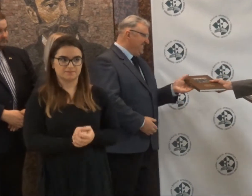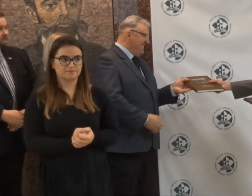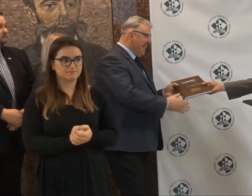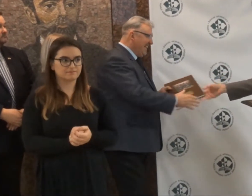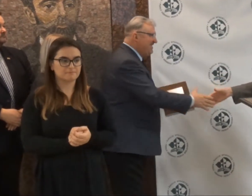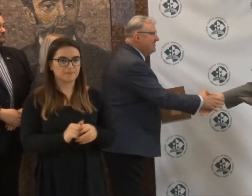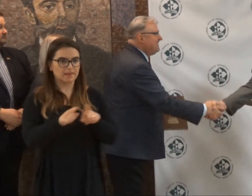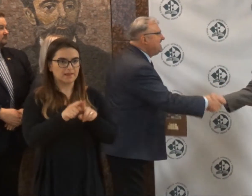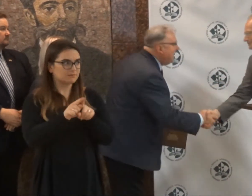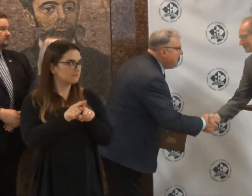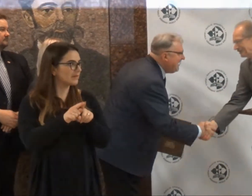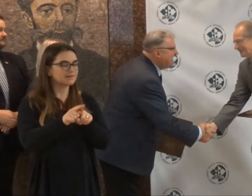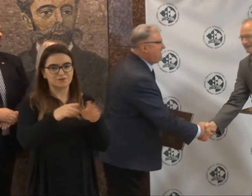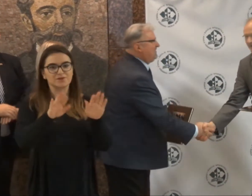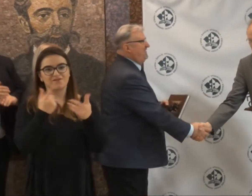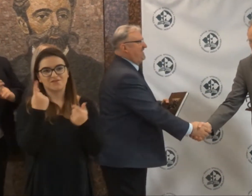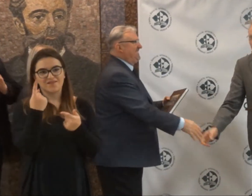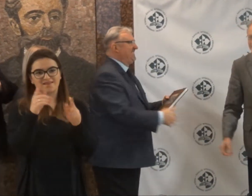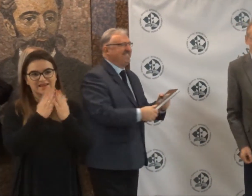egzempliorių. Dėkiam to.